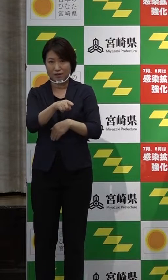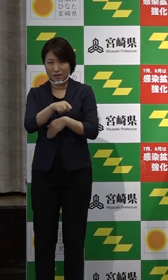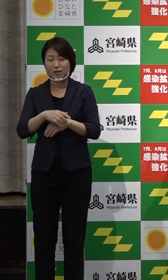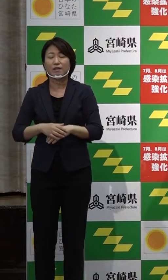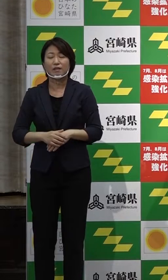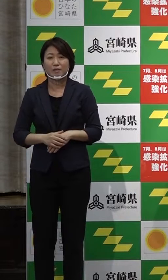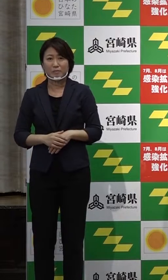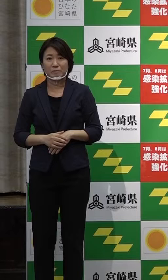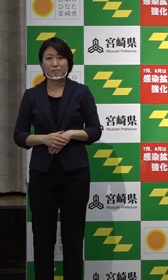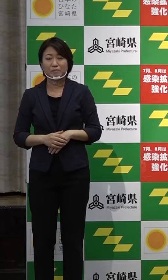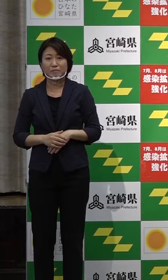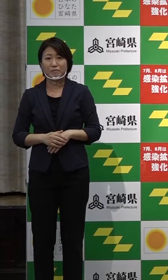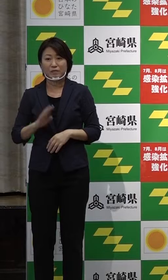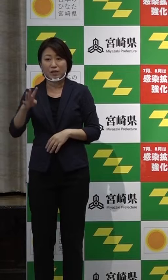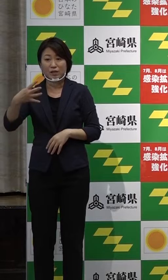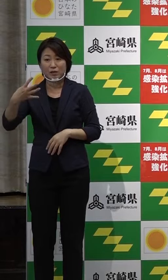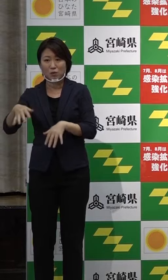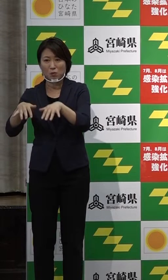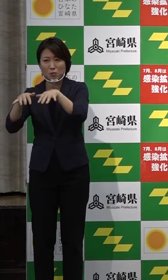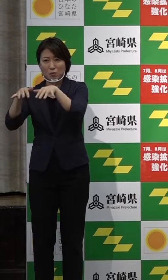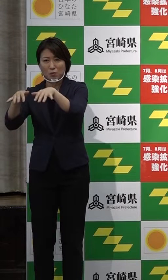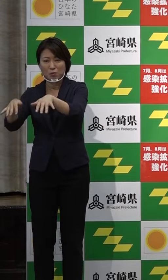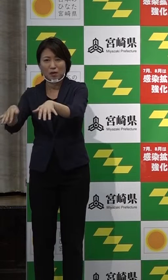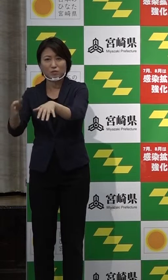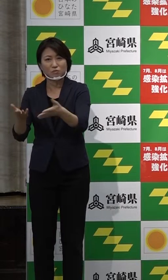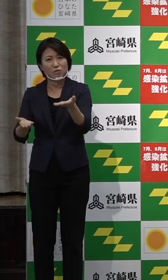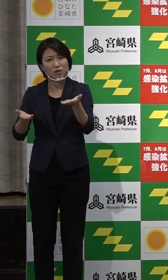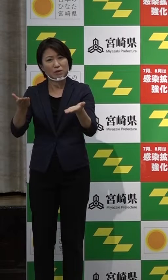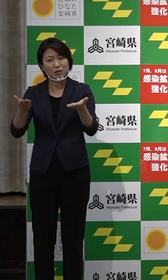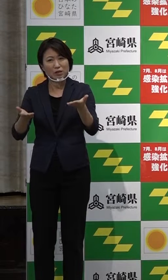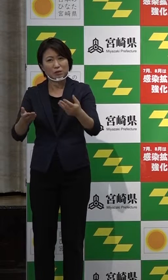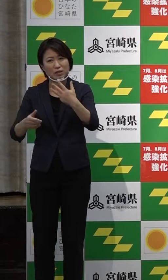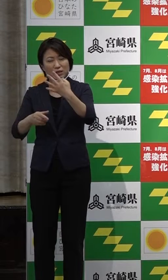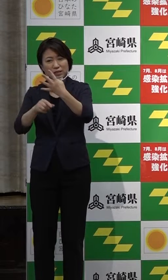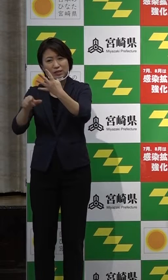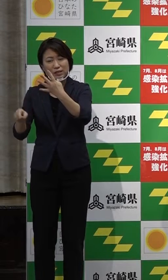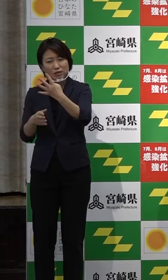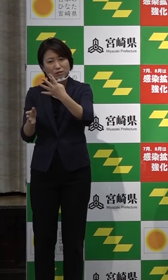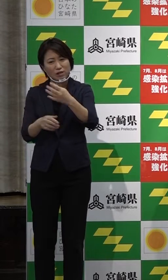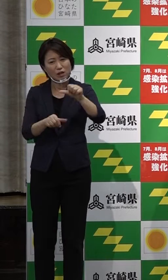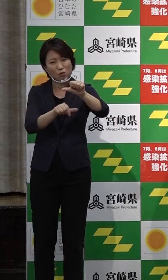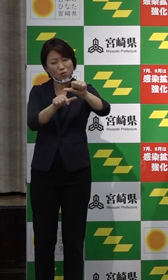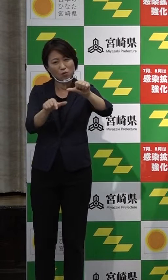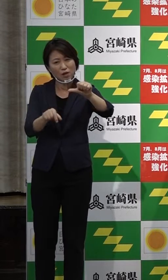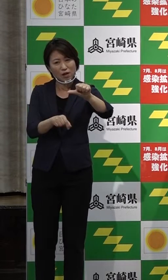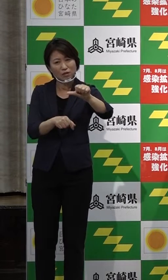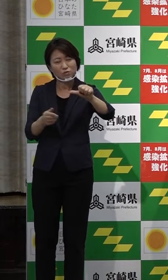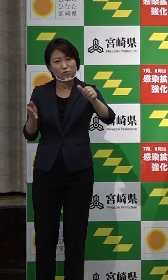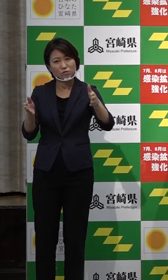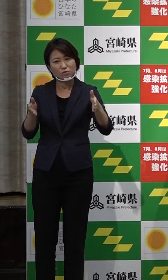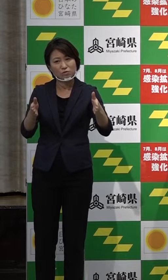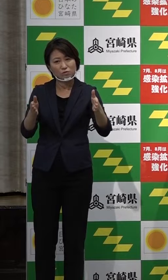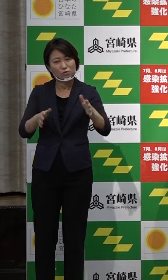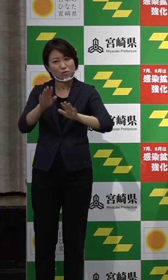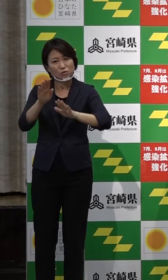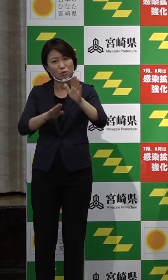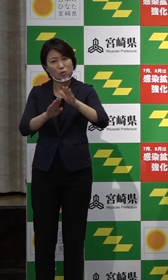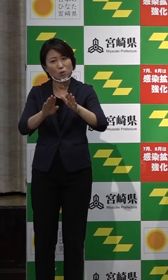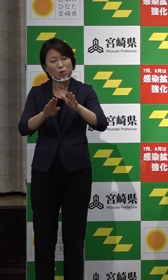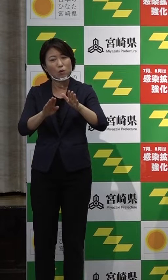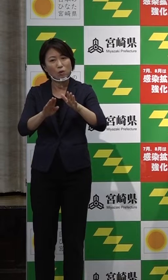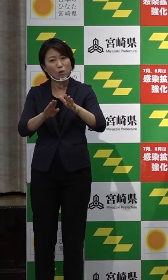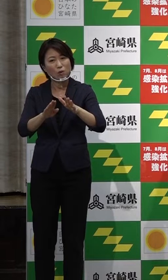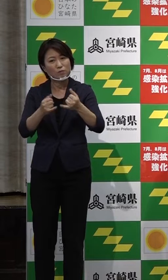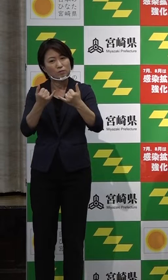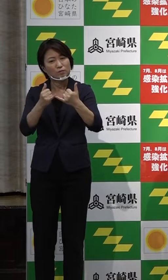この第4波の時と対しますと、この4月の終わりから5月の初めにかけての状況に近づい